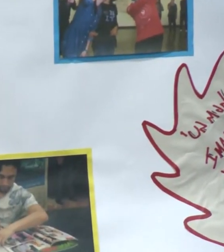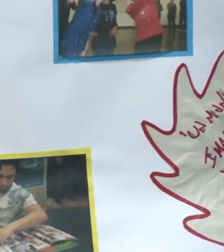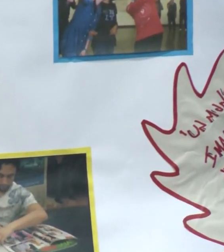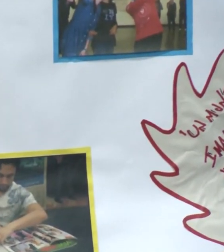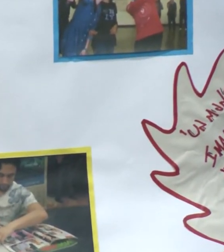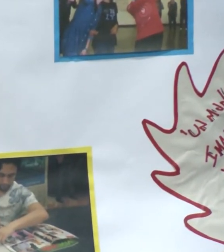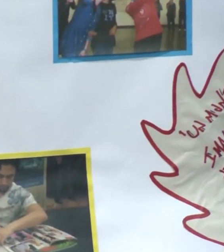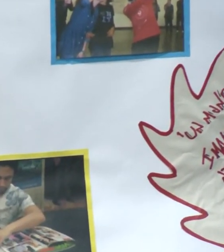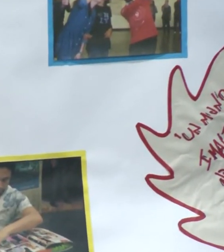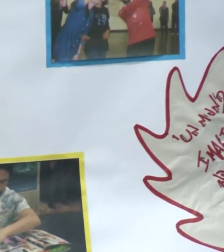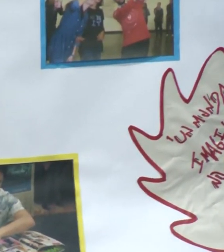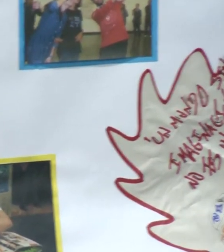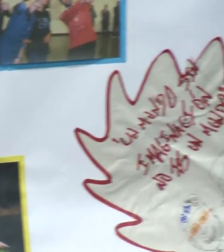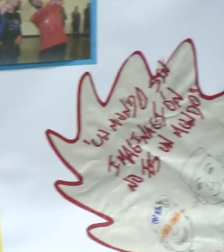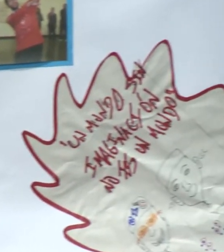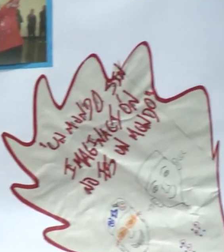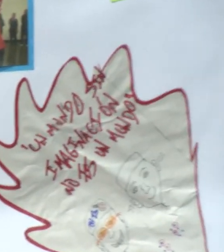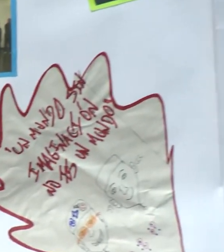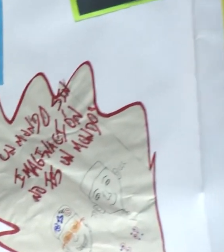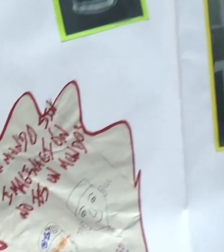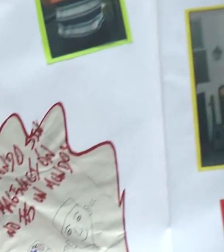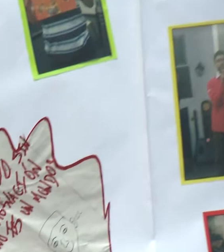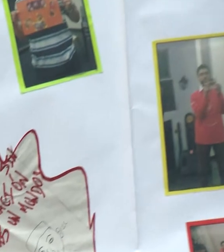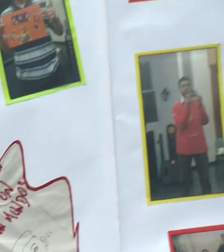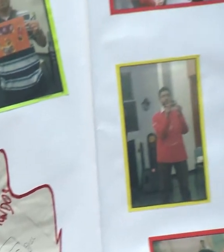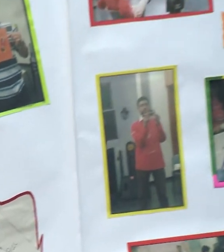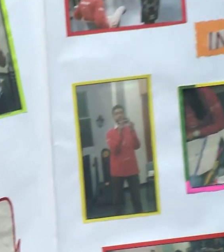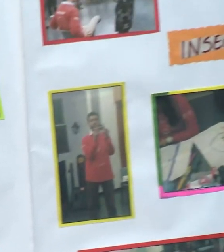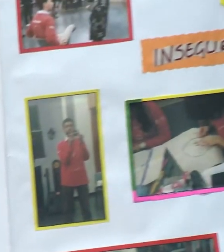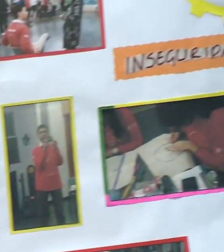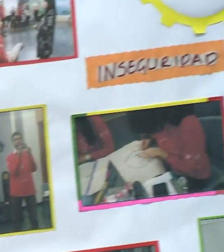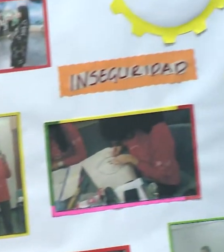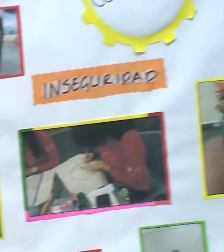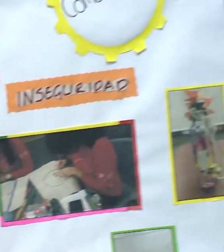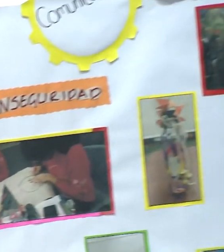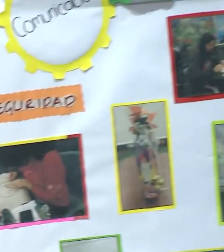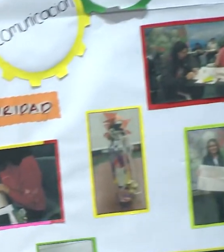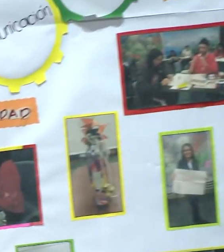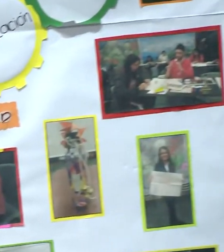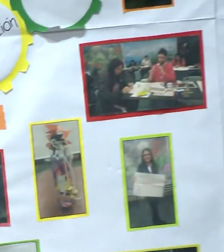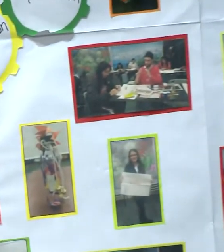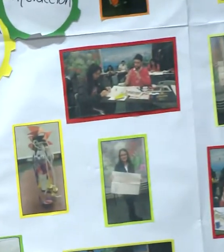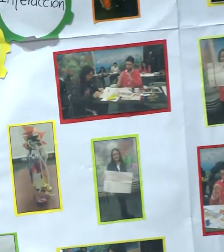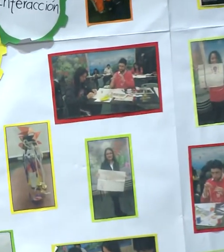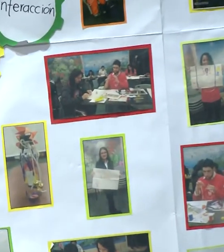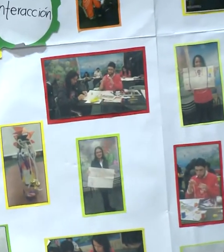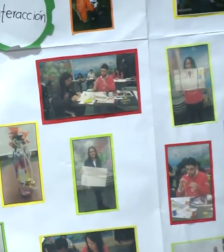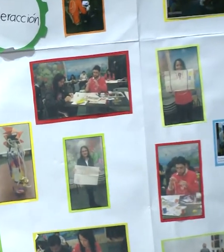que tuvieran a la mano para darle pues sentido a lo que estaban diciendo.